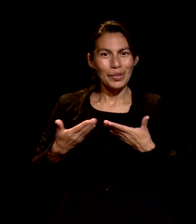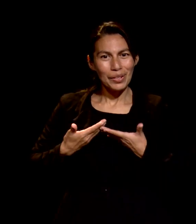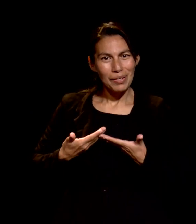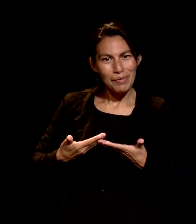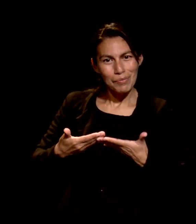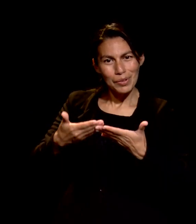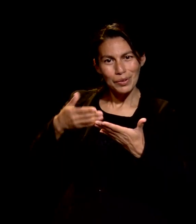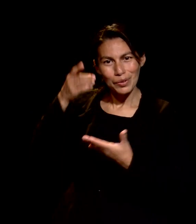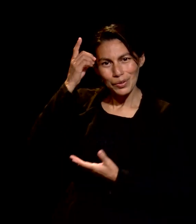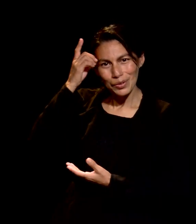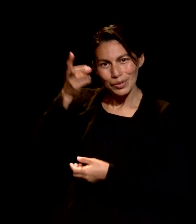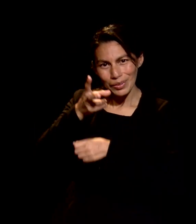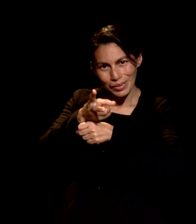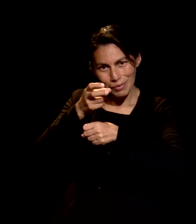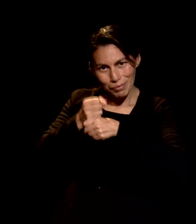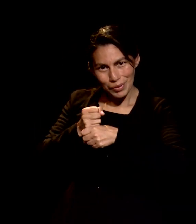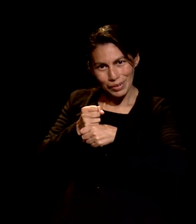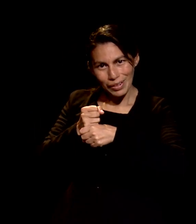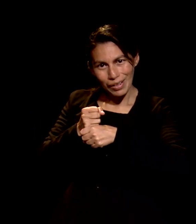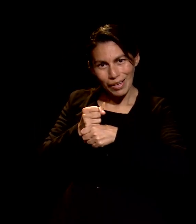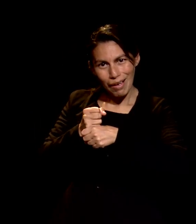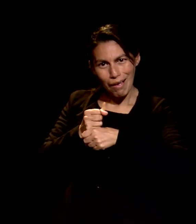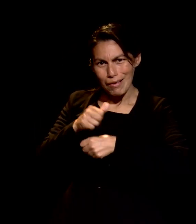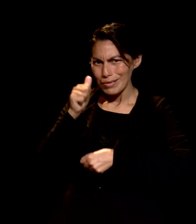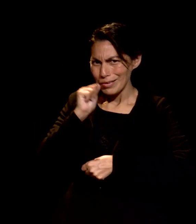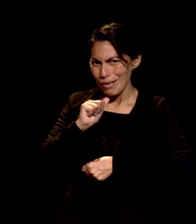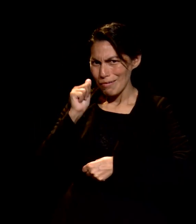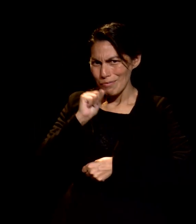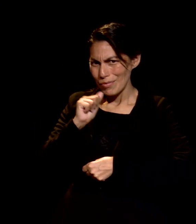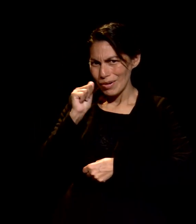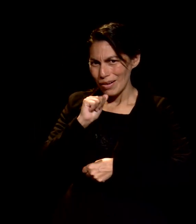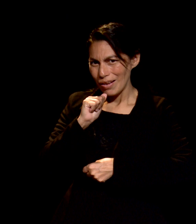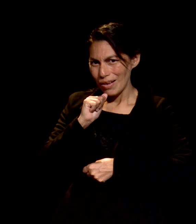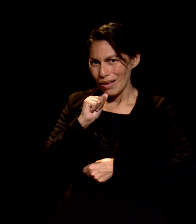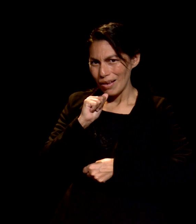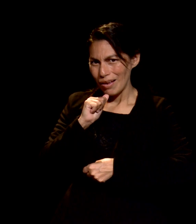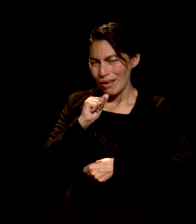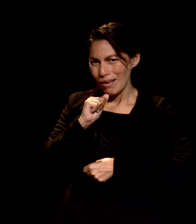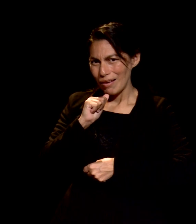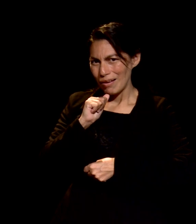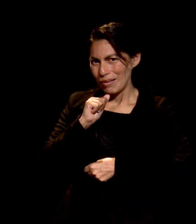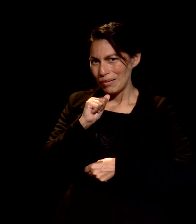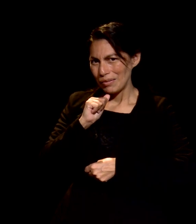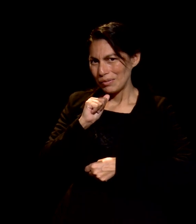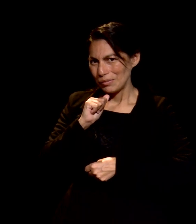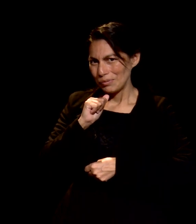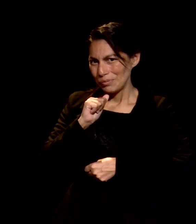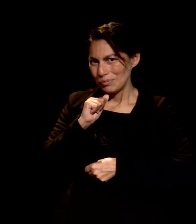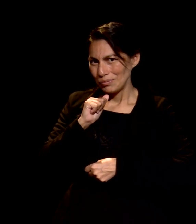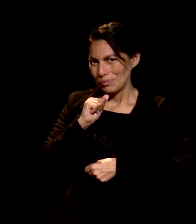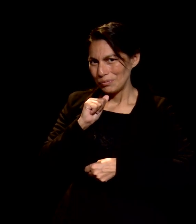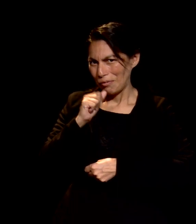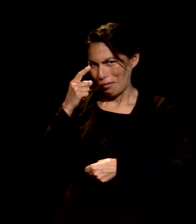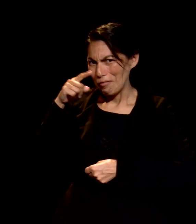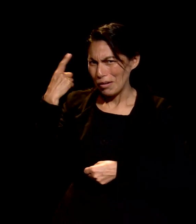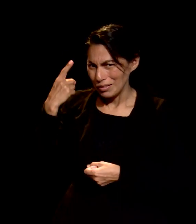los caminos a los cuales Dios te invita no siempre son necesariamente